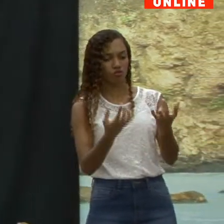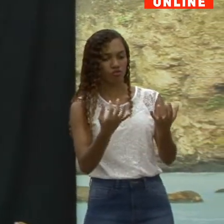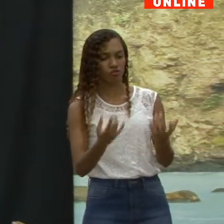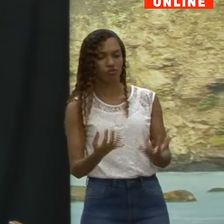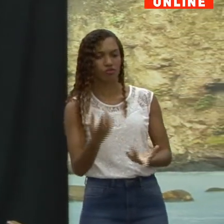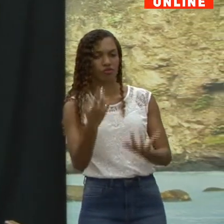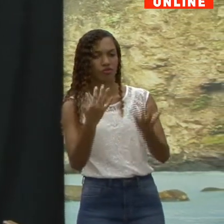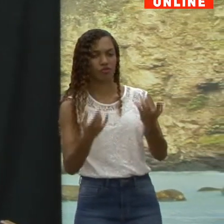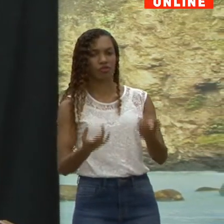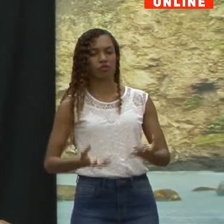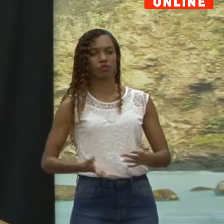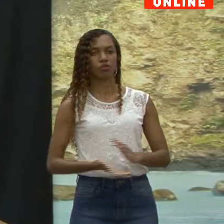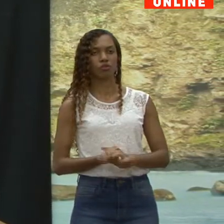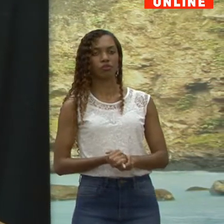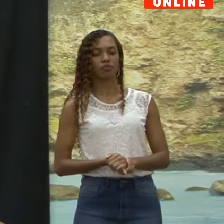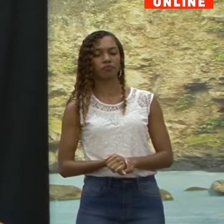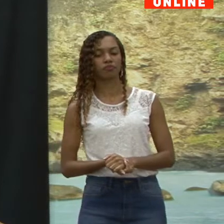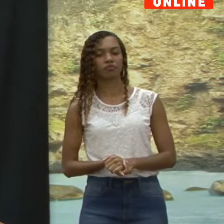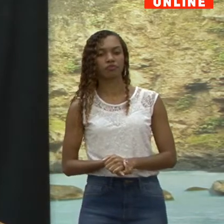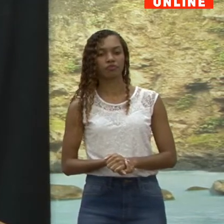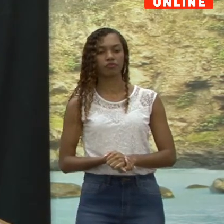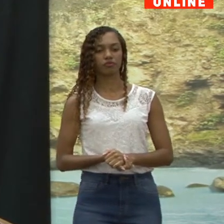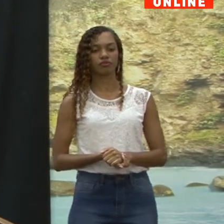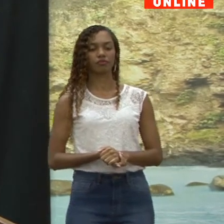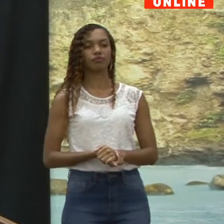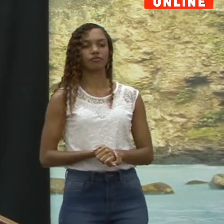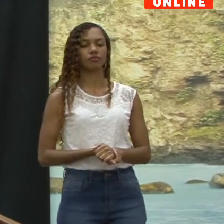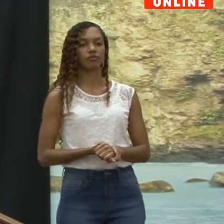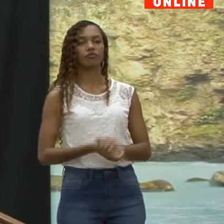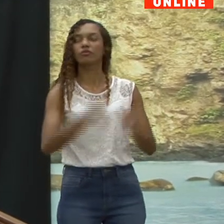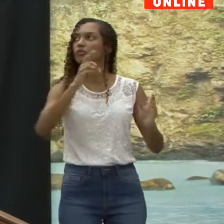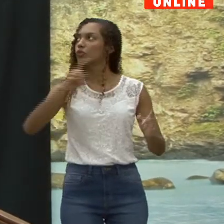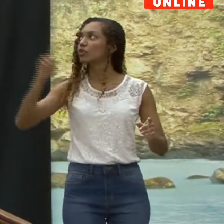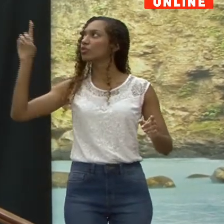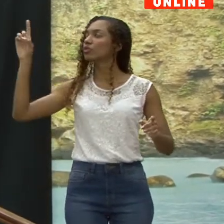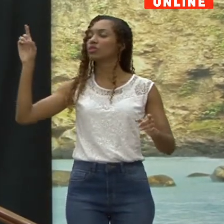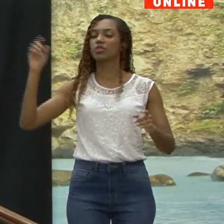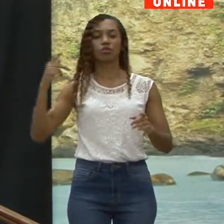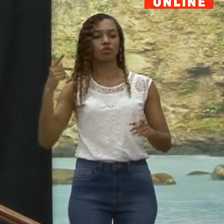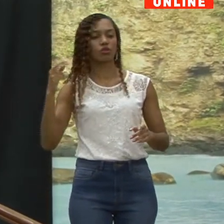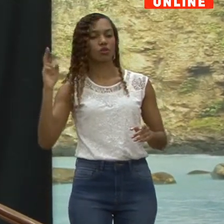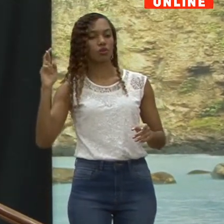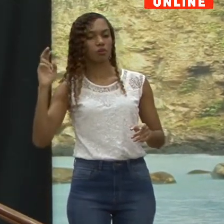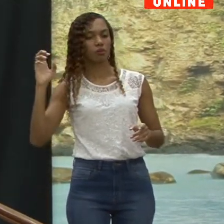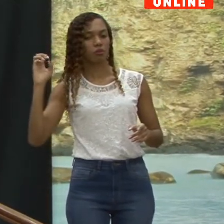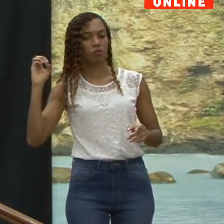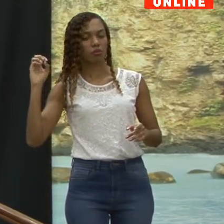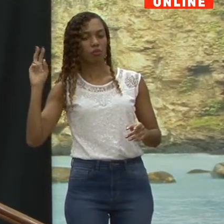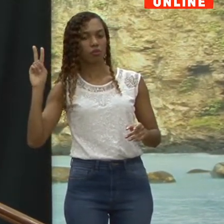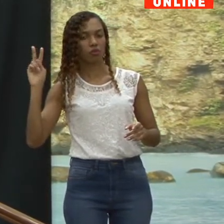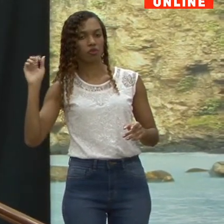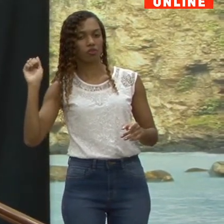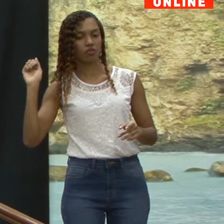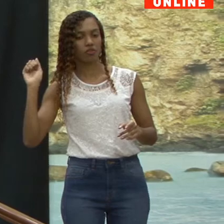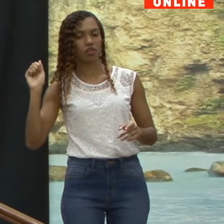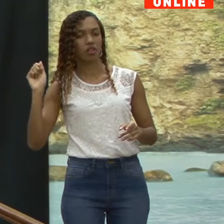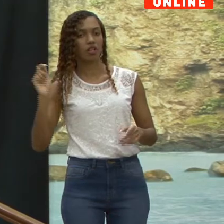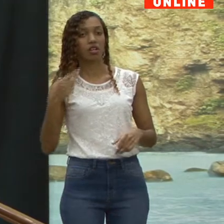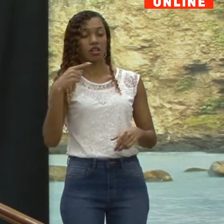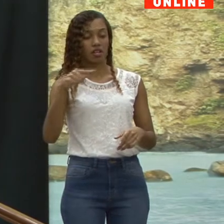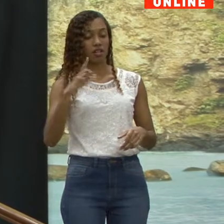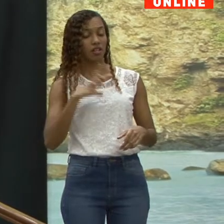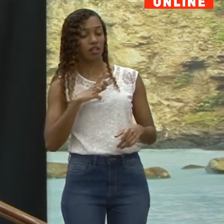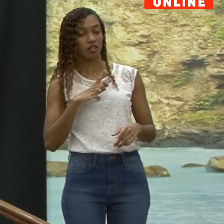do metal. Quando Deus prova é porque ele tem propósito. Quando Deus